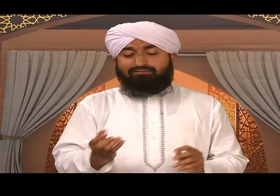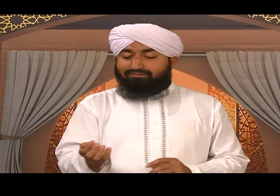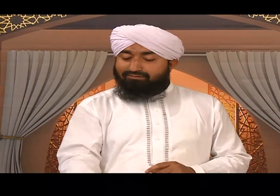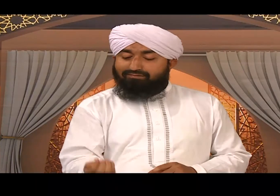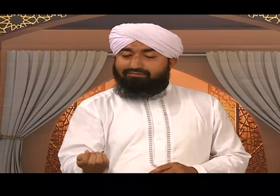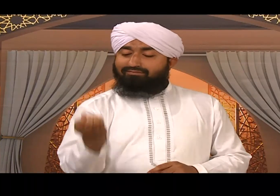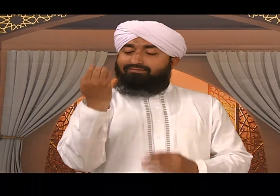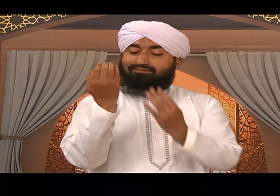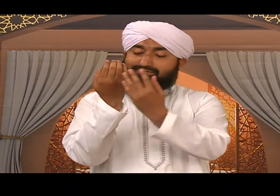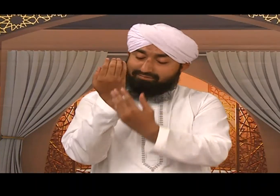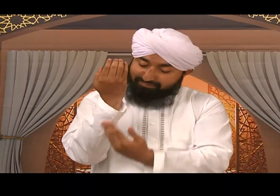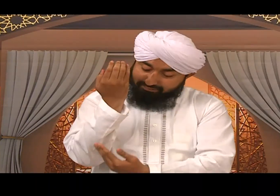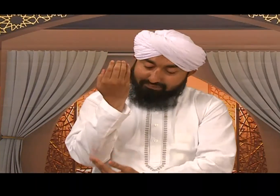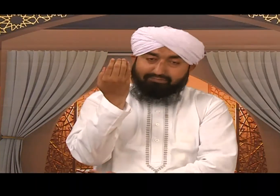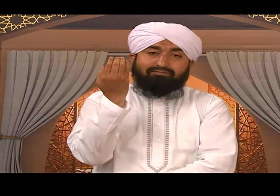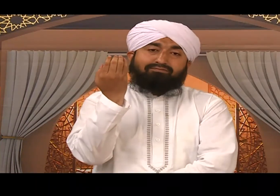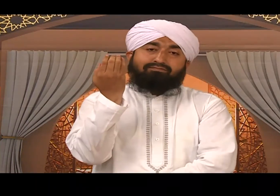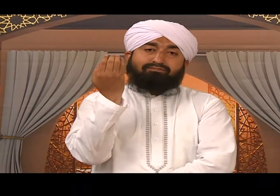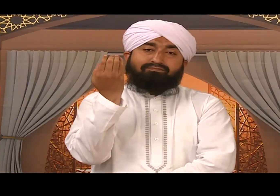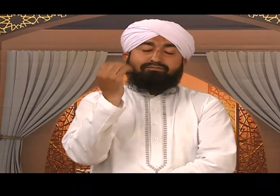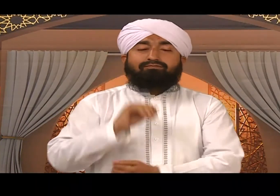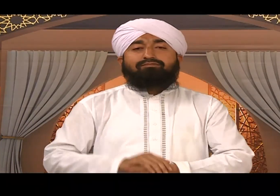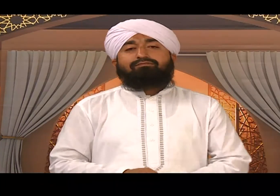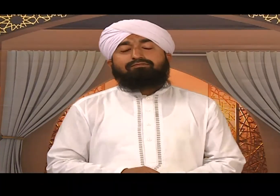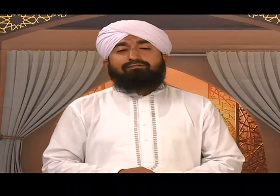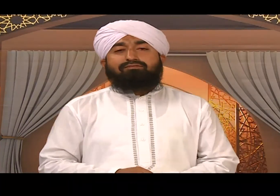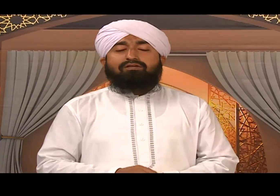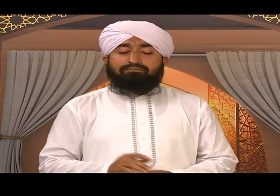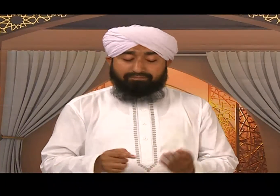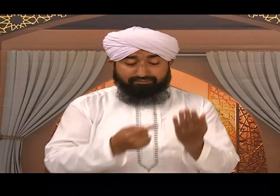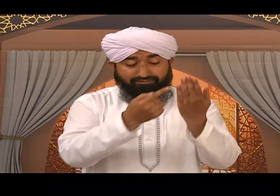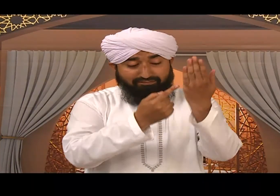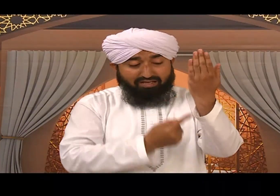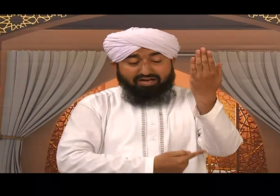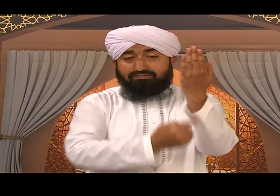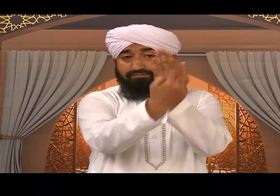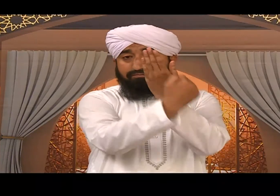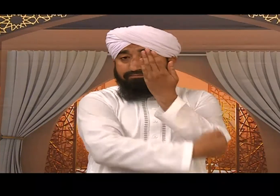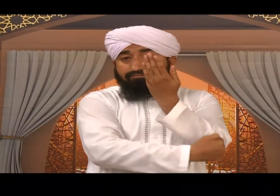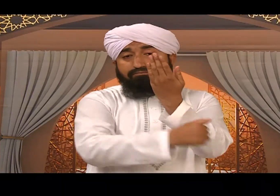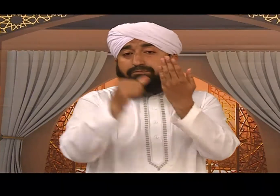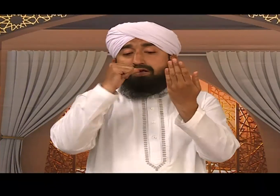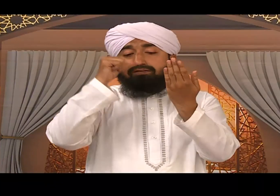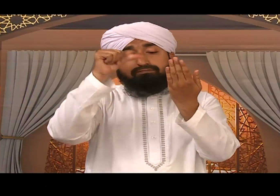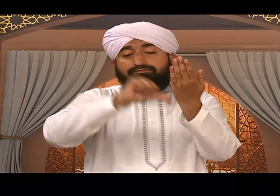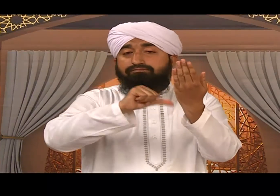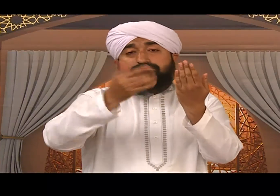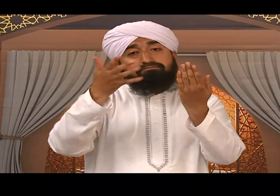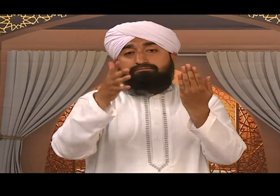چھوڑ دیتے ہیں کہ کوہنی تک بہتا چلا جاتا ہے۔ اس طرح کرنے سے کوہنی اور کلائی کی کروٹوں پر پانی نہ پہنچنے کا